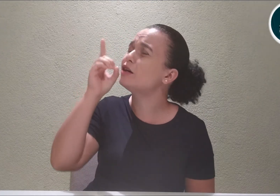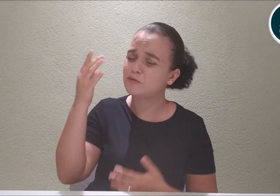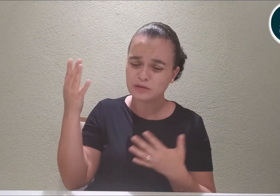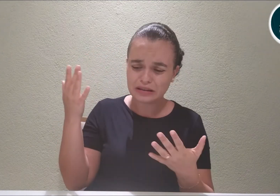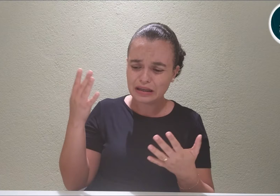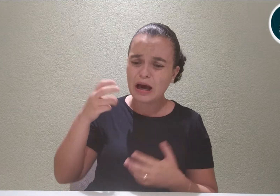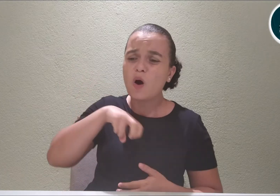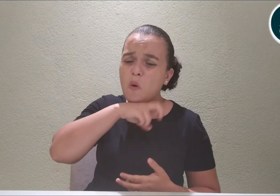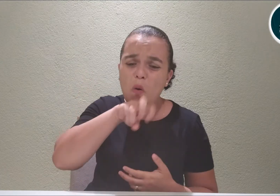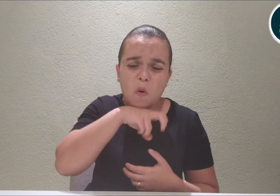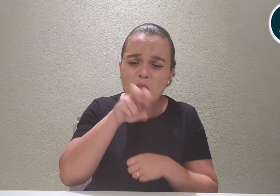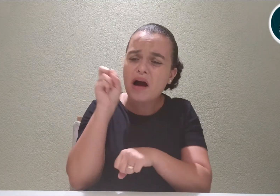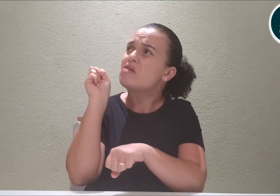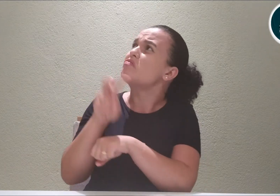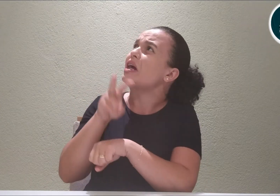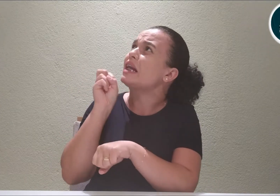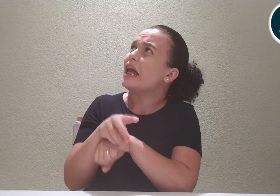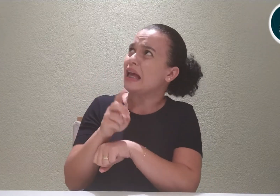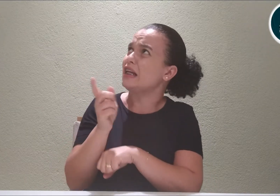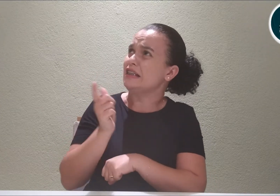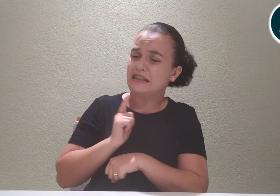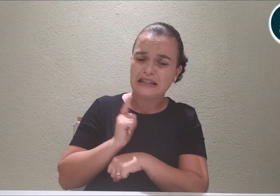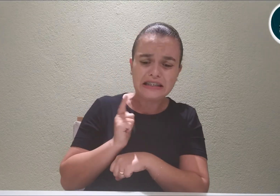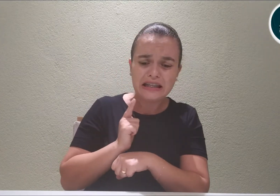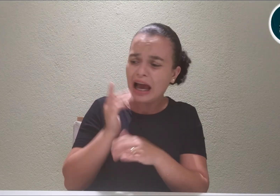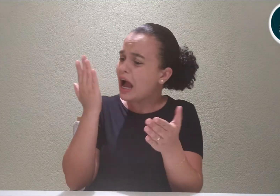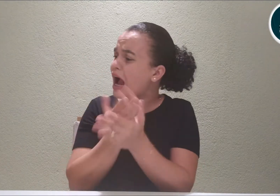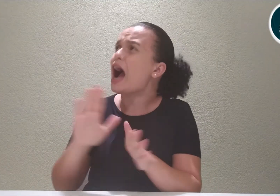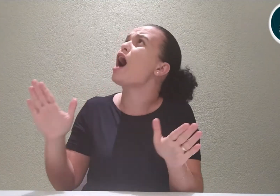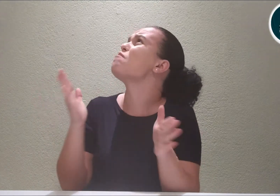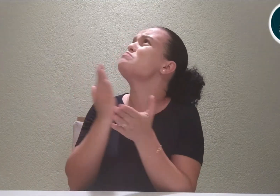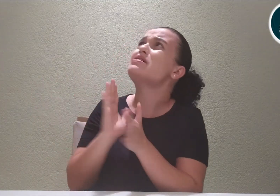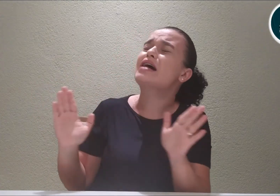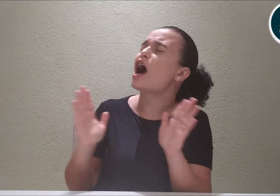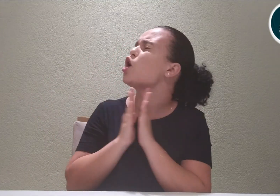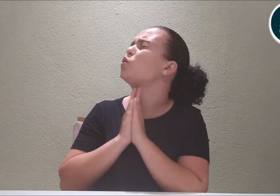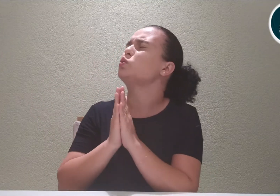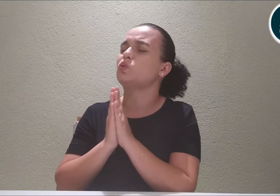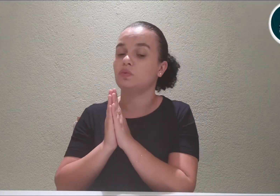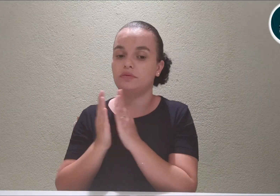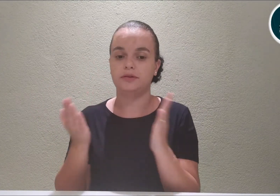Pediu que ele retirasse as cobras do